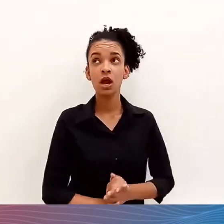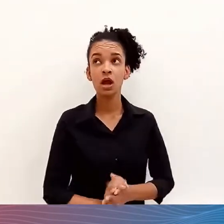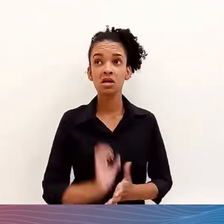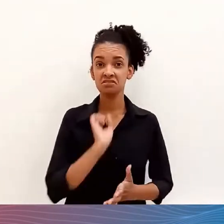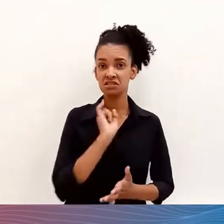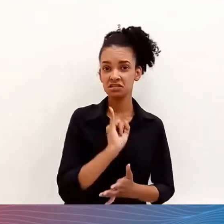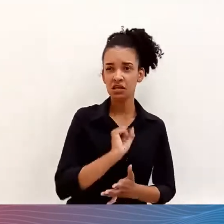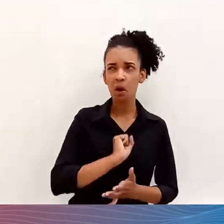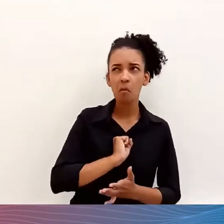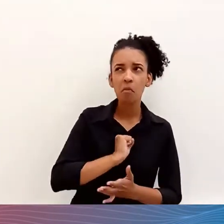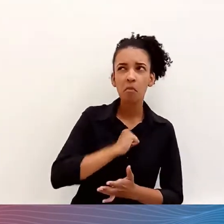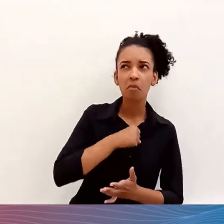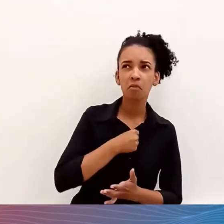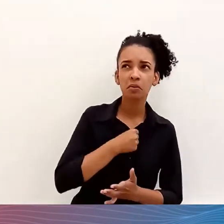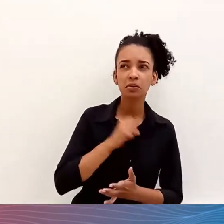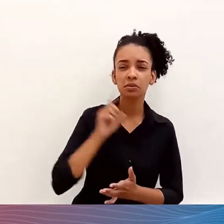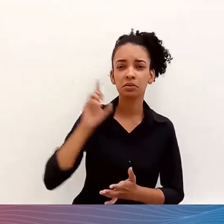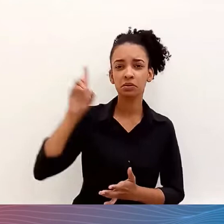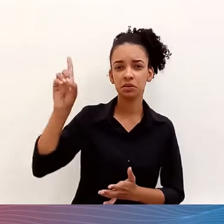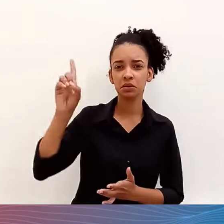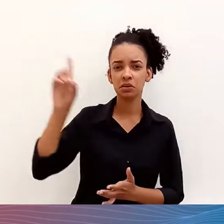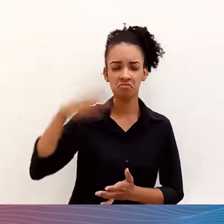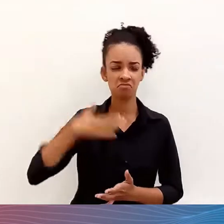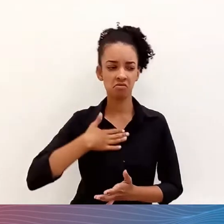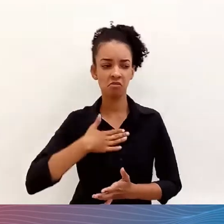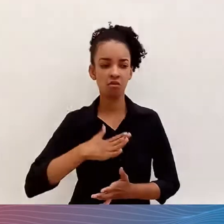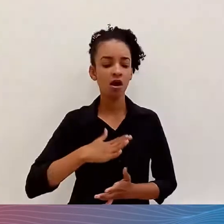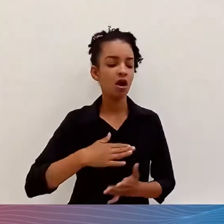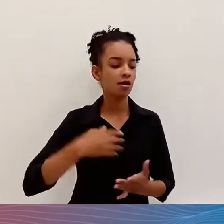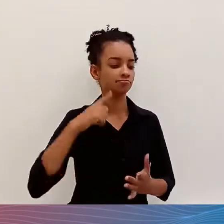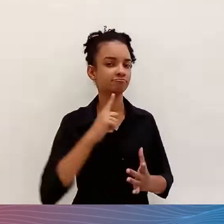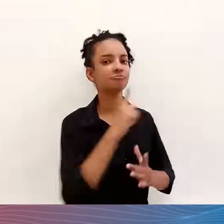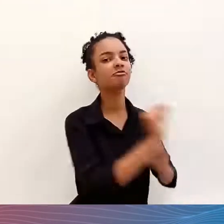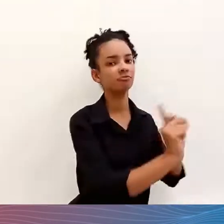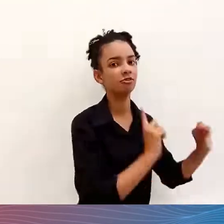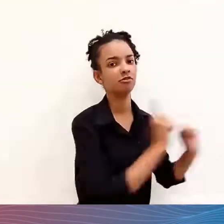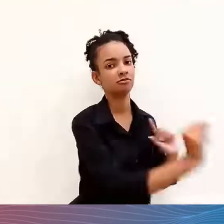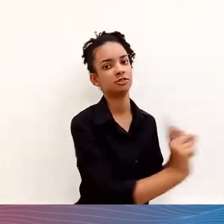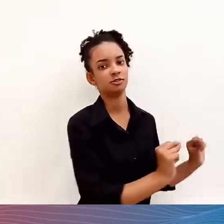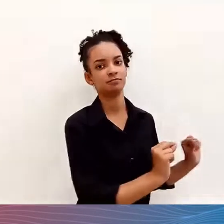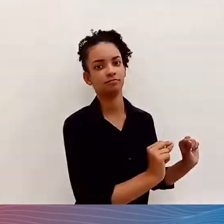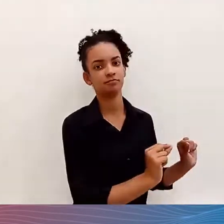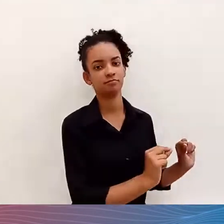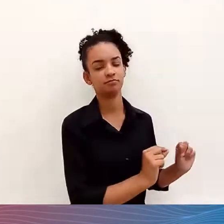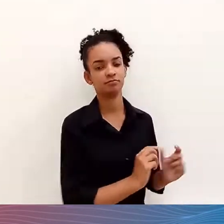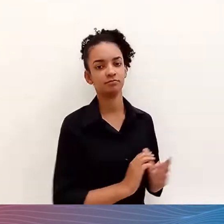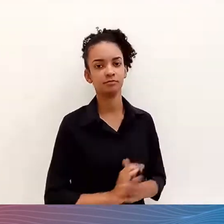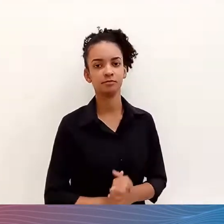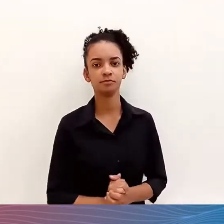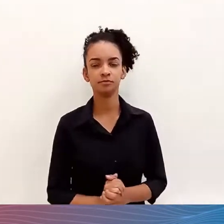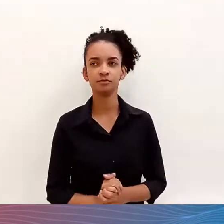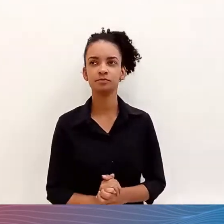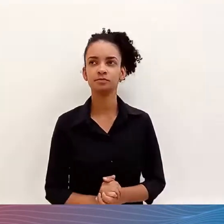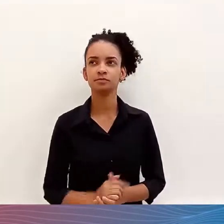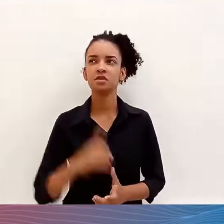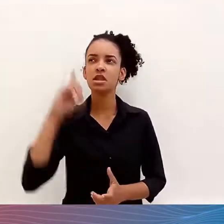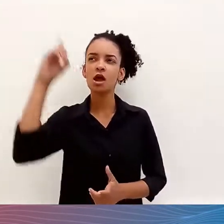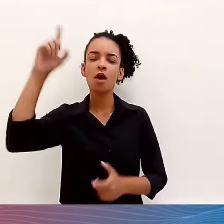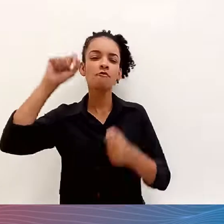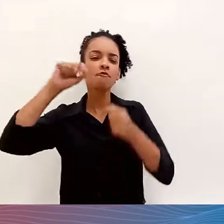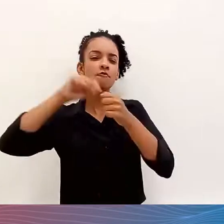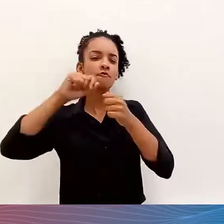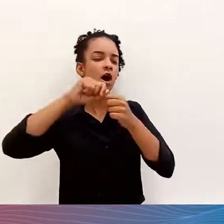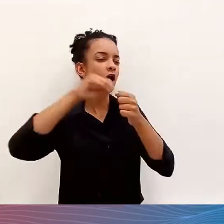se dissipa a fumaça, assim tu os dispersas. Como se derrete a cera